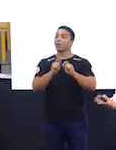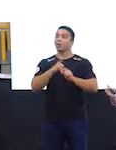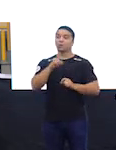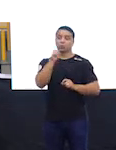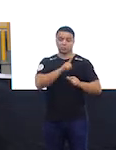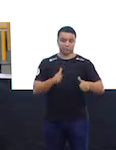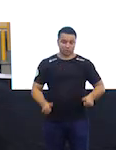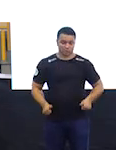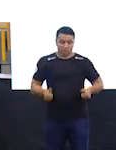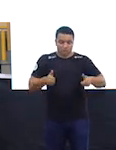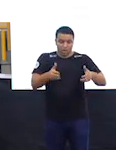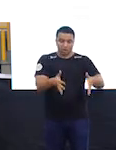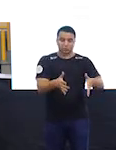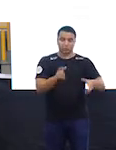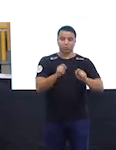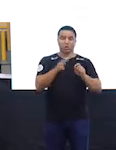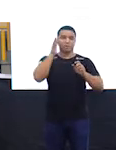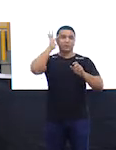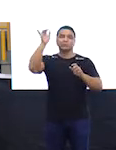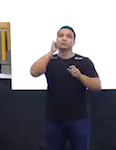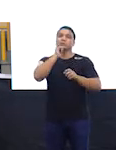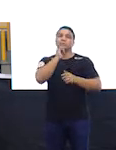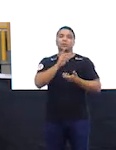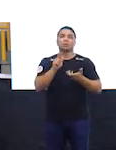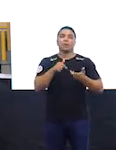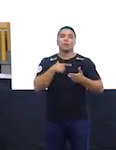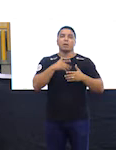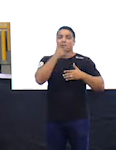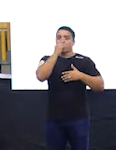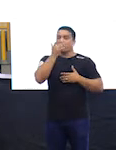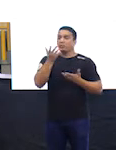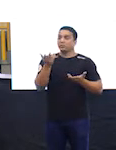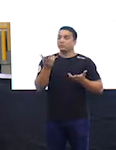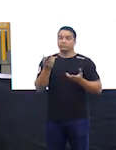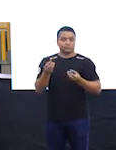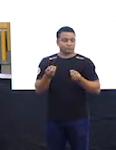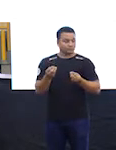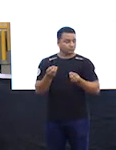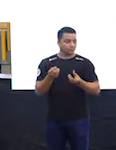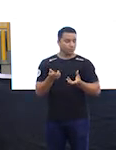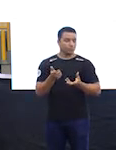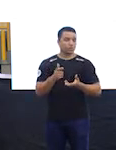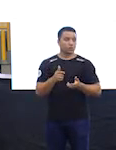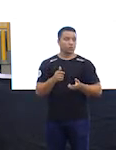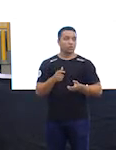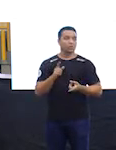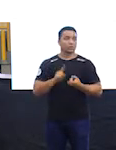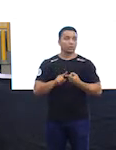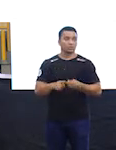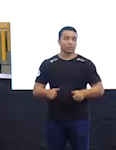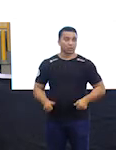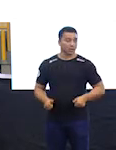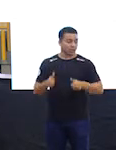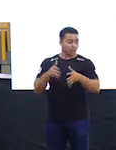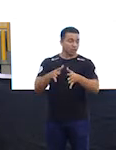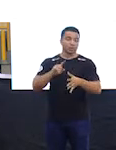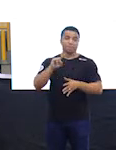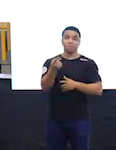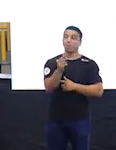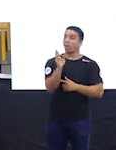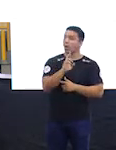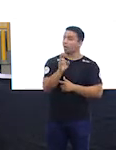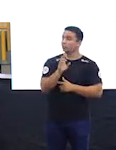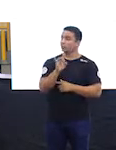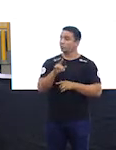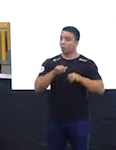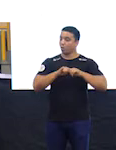ele gastava, vamos imaginar, só para ficar mais fácil da gente entender, ele também gastava R$1.000 só